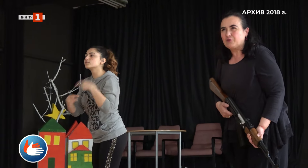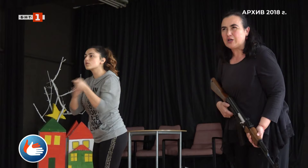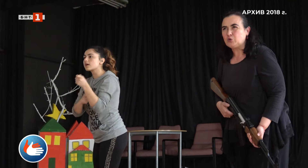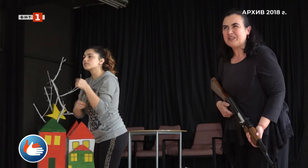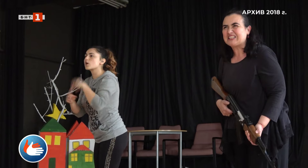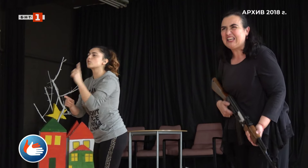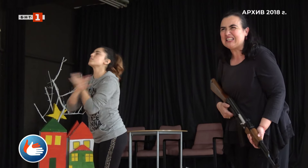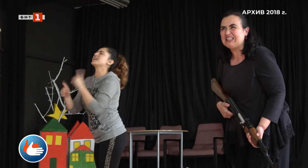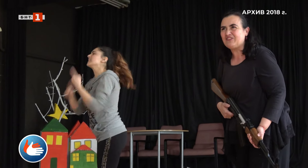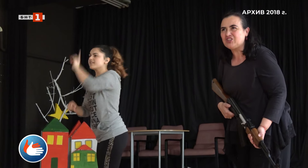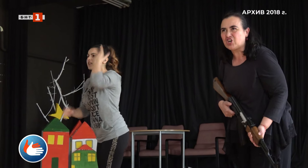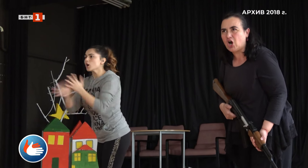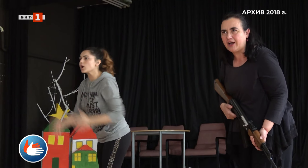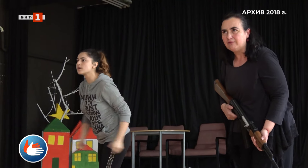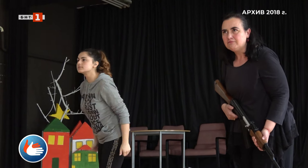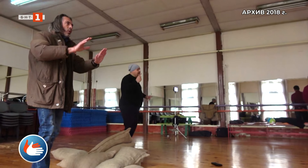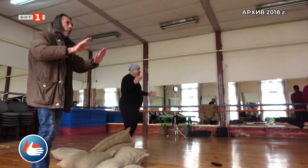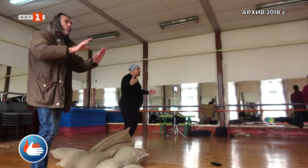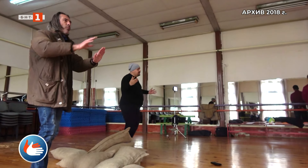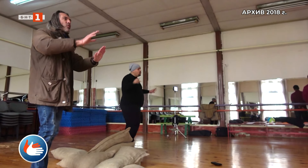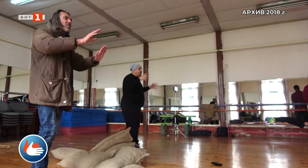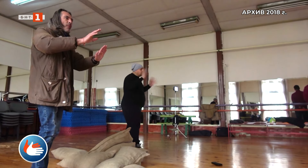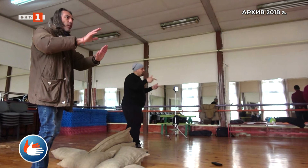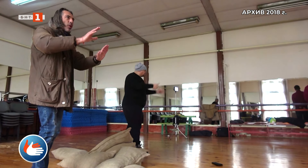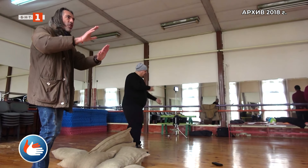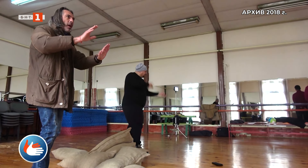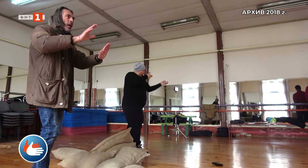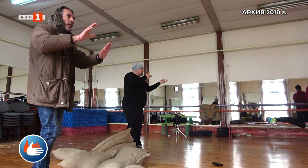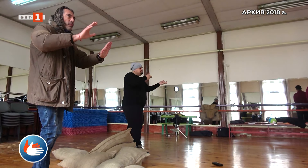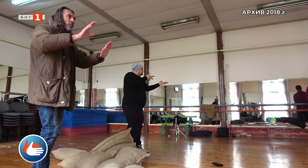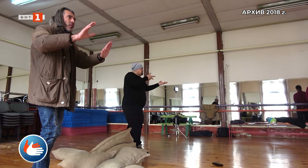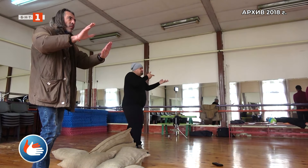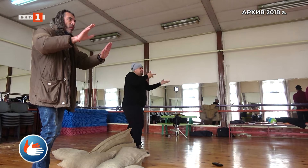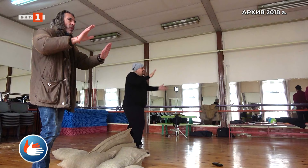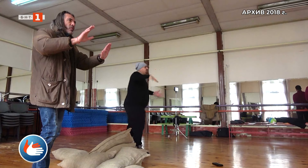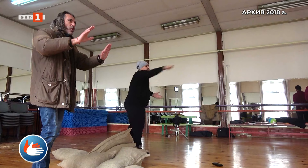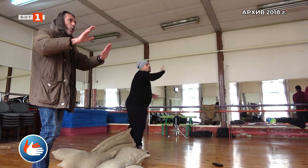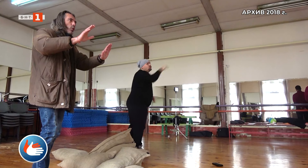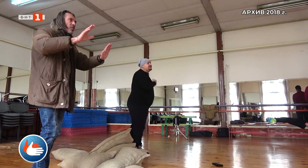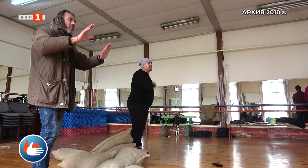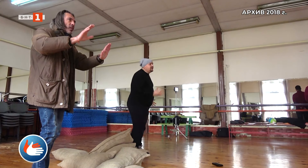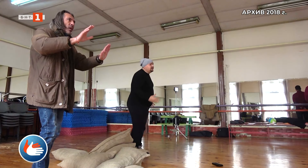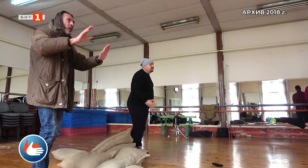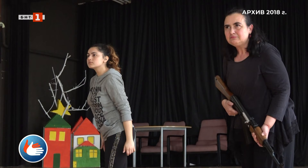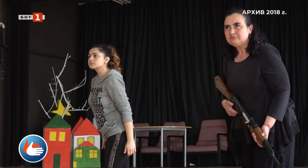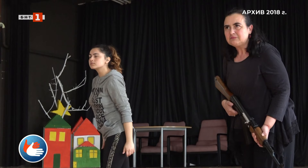която умират хиляди невинни хора! Вие, когато започна да се разметат оръжие, всички наоколо страдат.